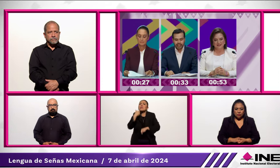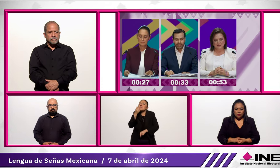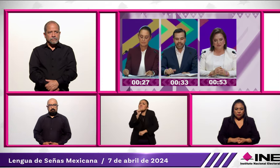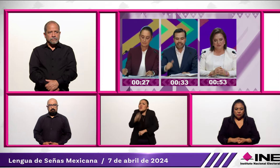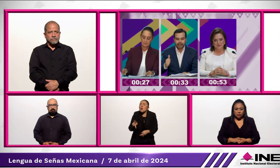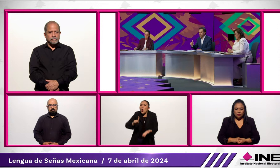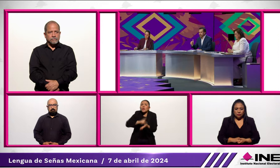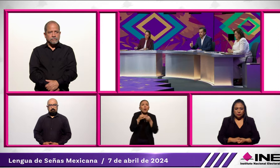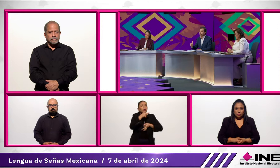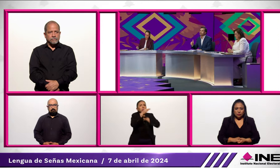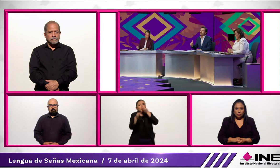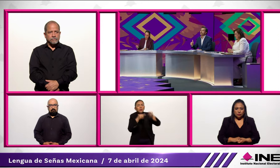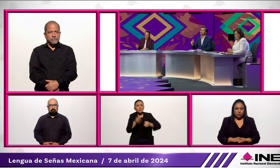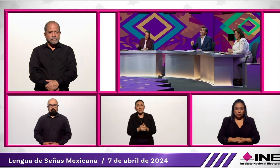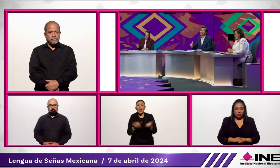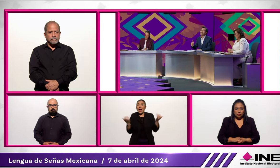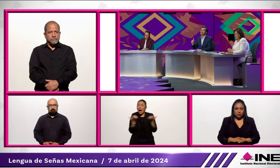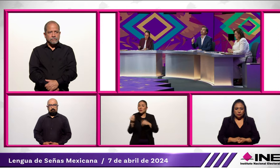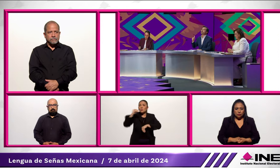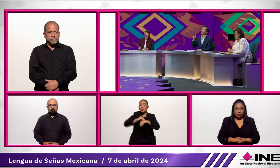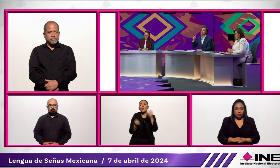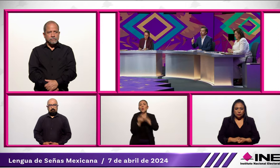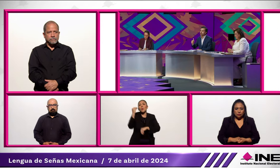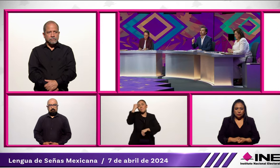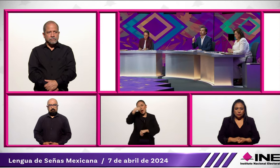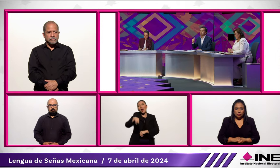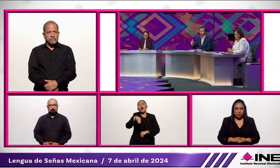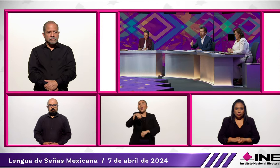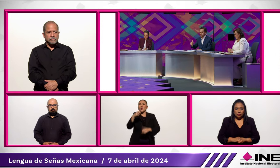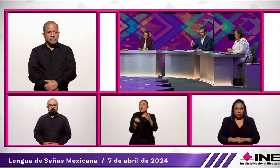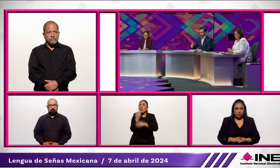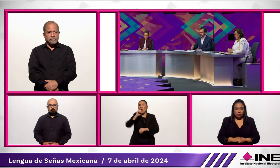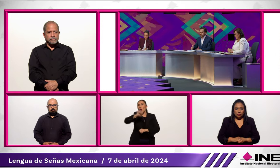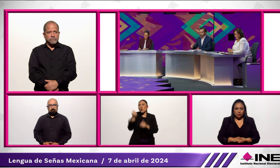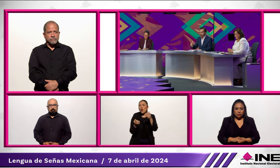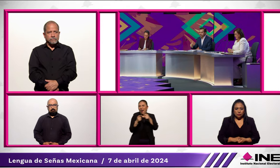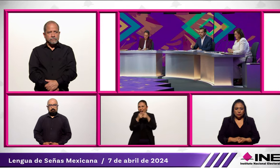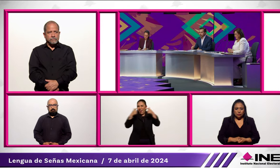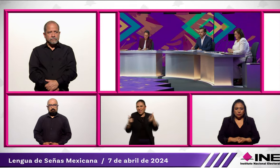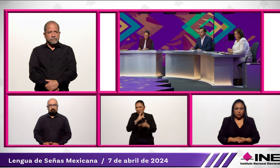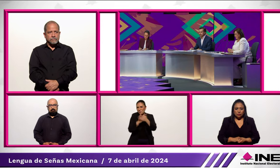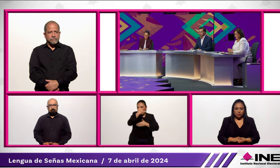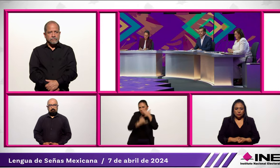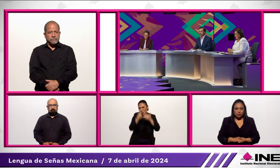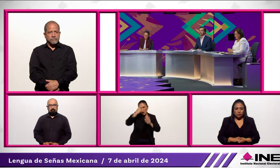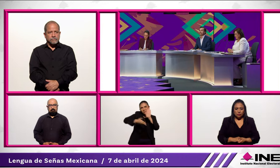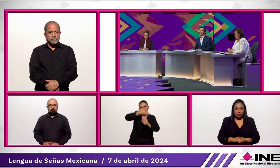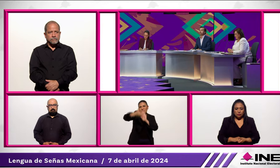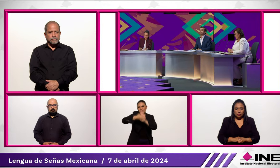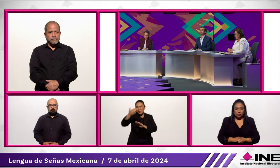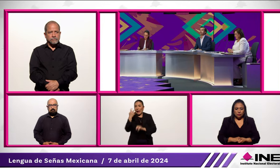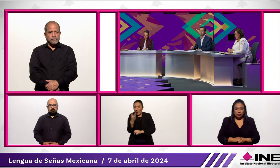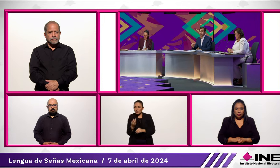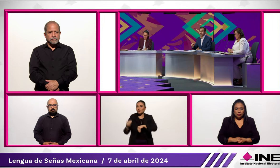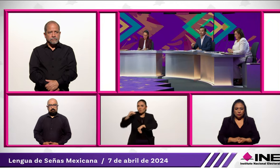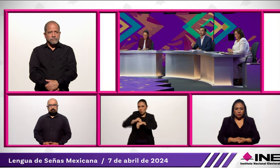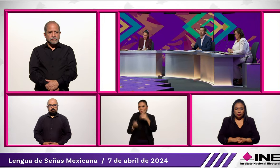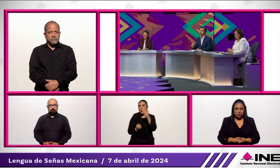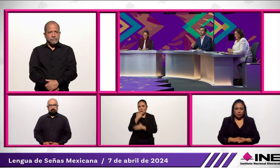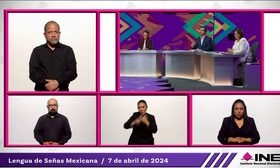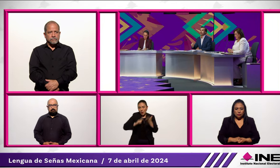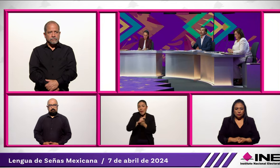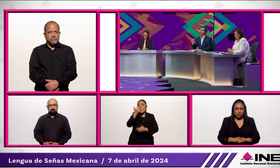publicar. Iniciativa para crear el Comité de Vigilancia de los Megaproyectos de Obra Pública. Una iniciativa para establecer que en las